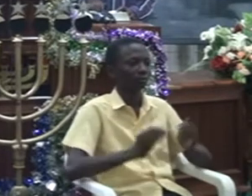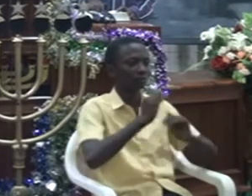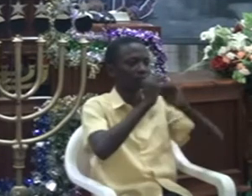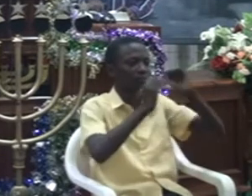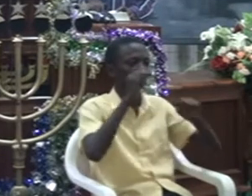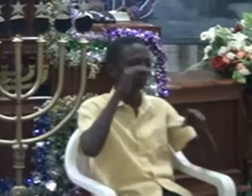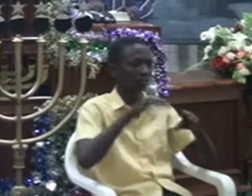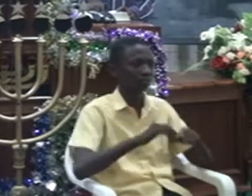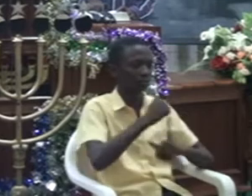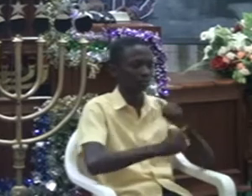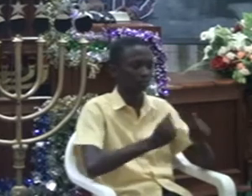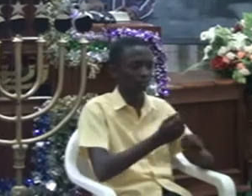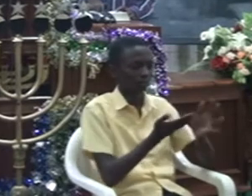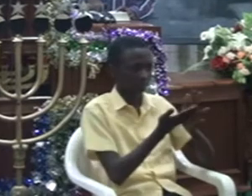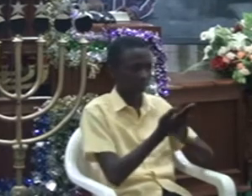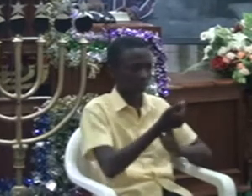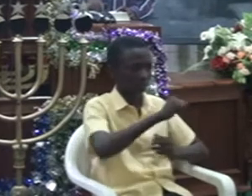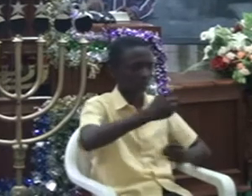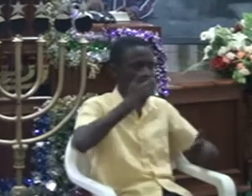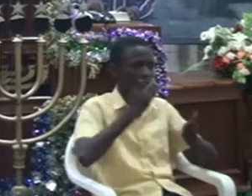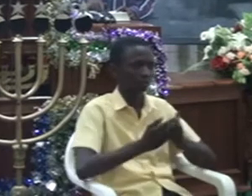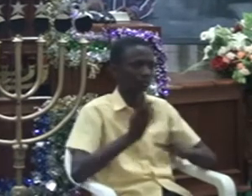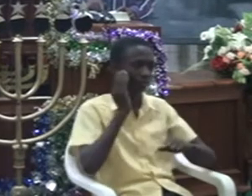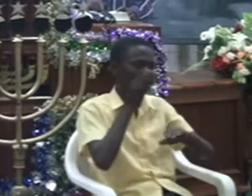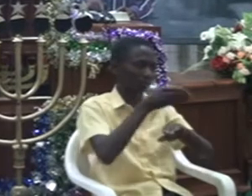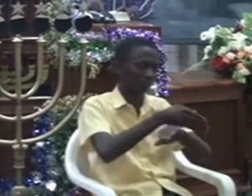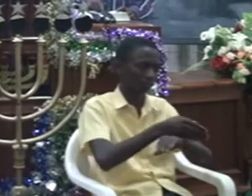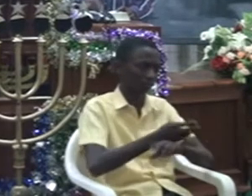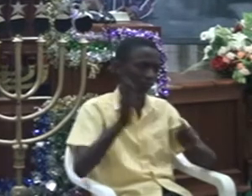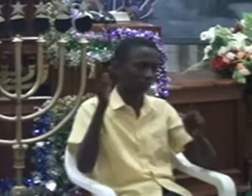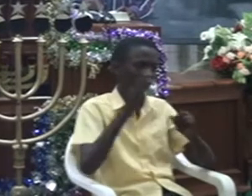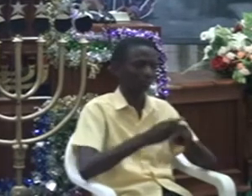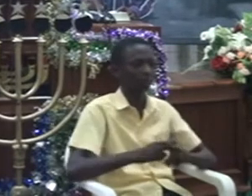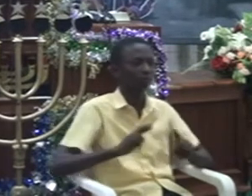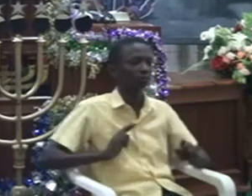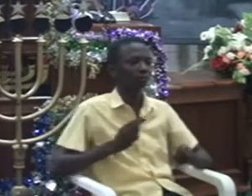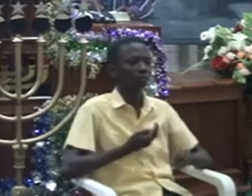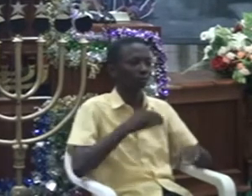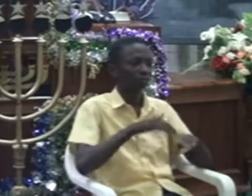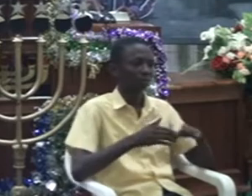grâce par sa bonté envers nous en Jésus-Christ. Hata katika